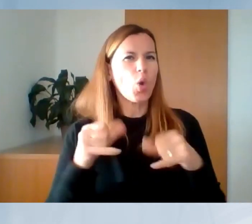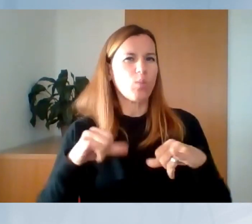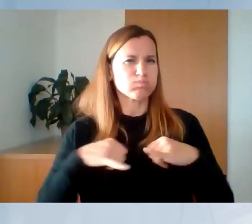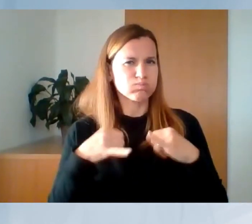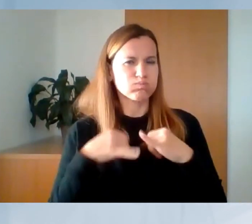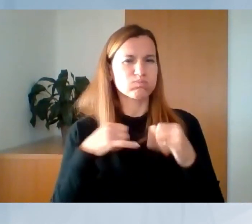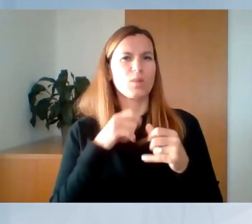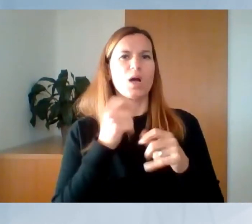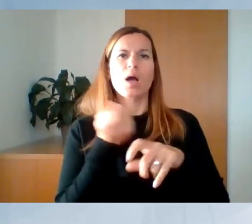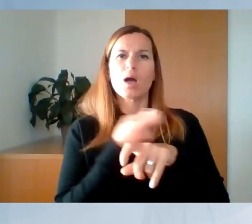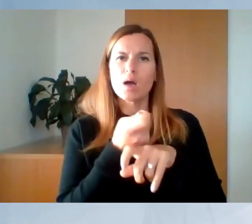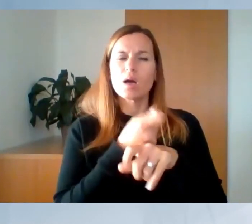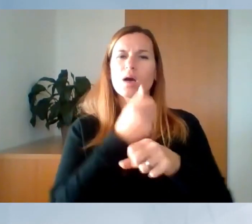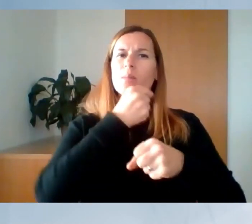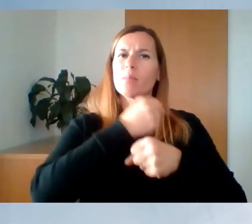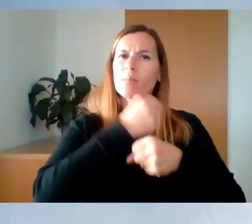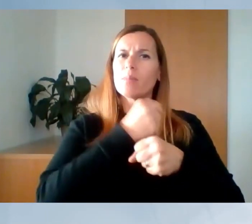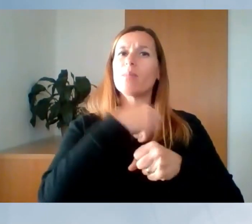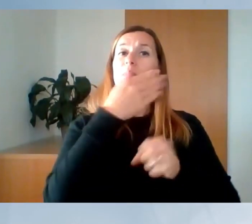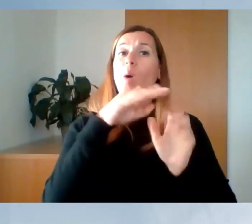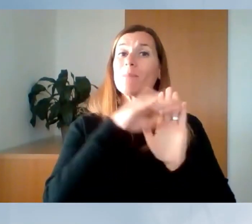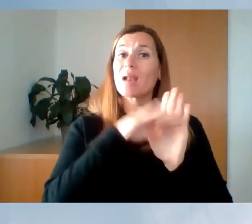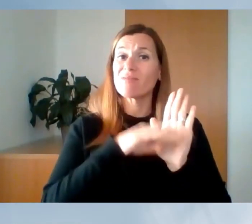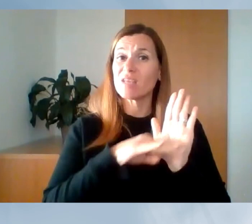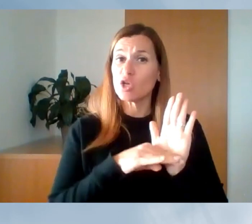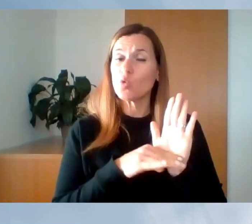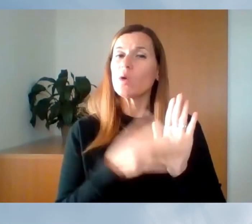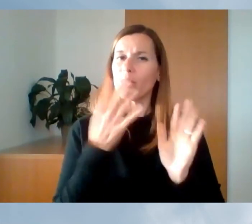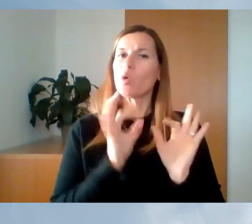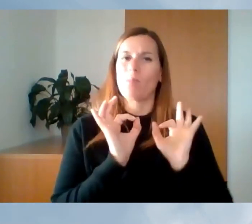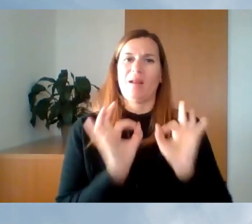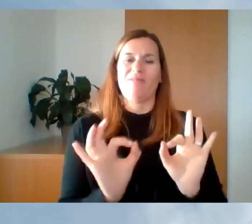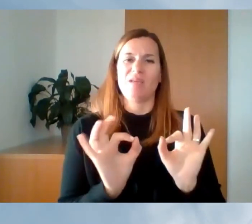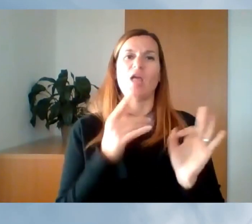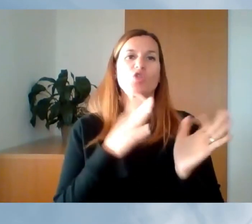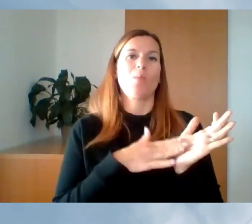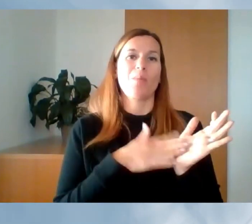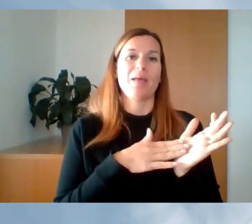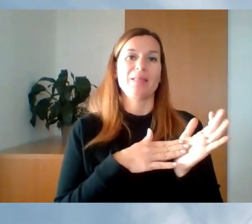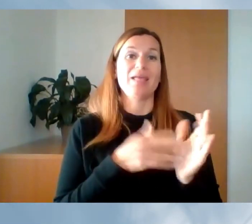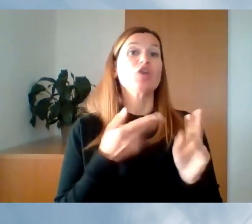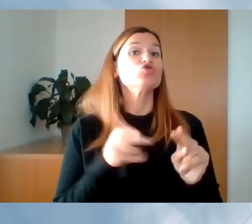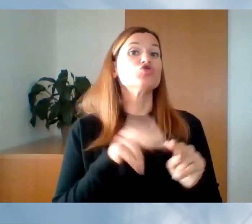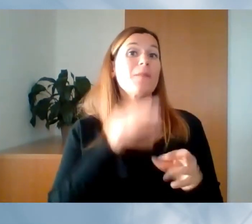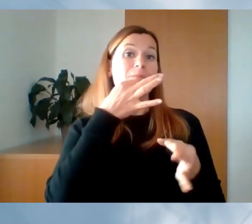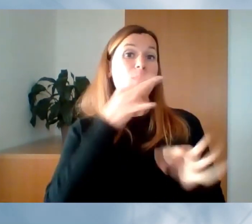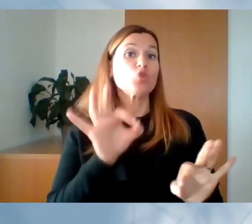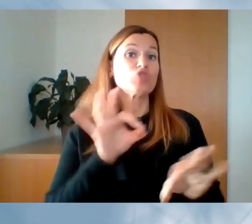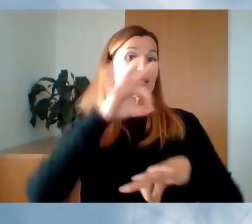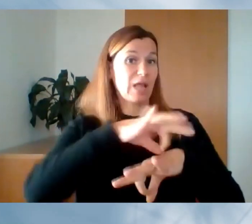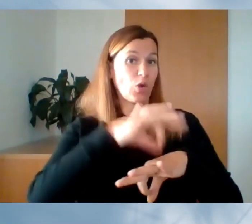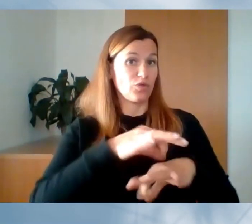zelo delati po pravilu, ki je v industrijski dobi bil pravilen. To pa pomeni čim